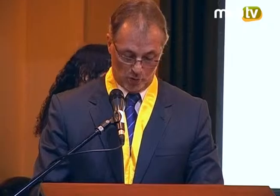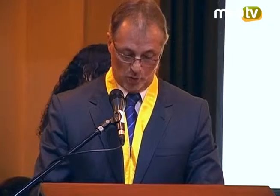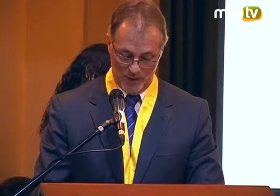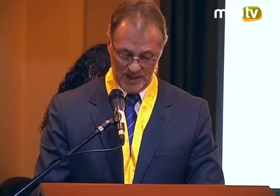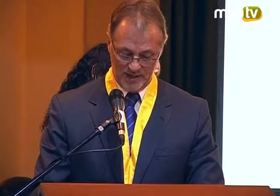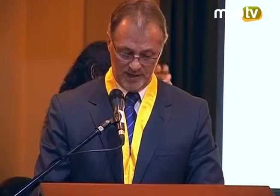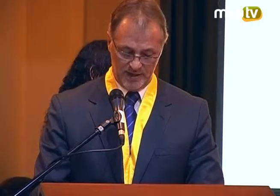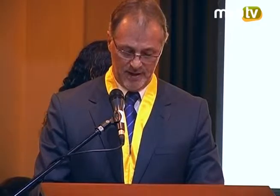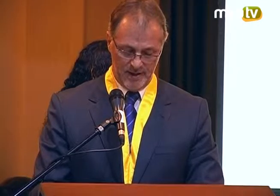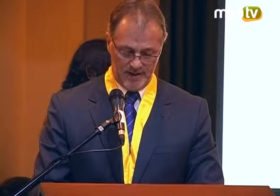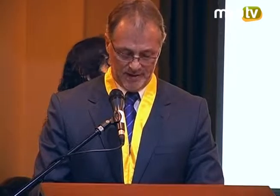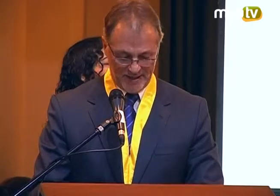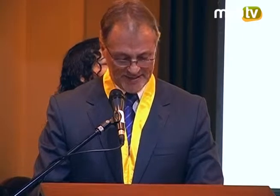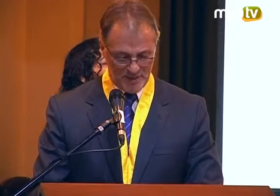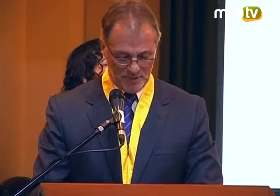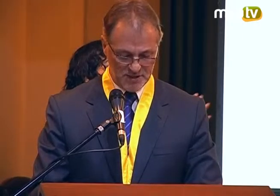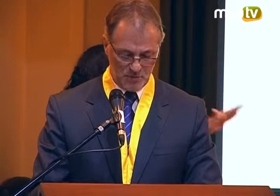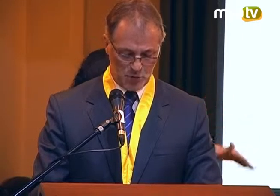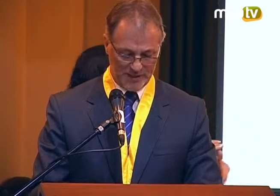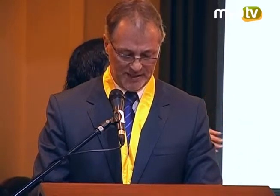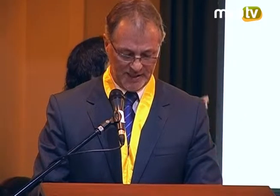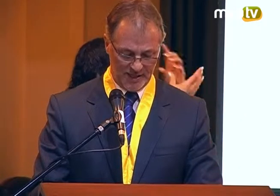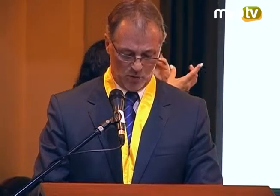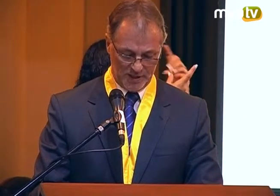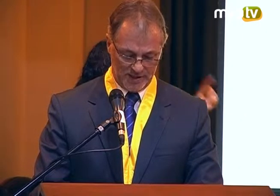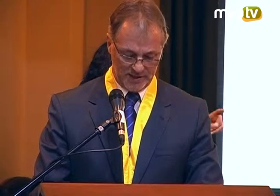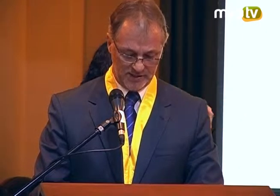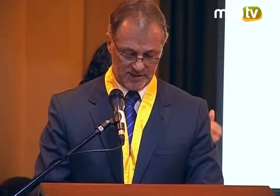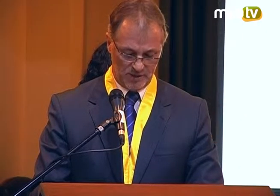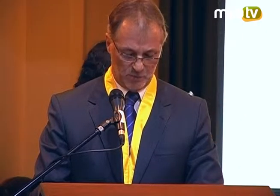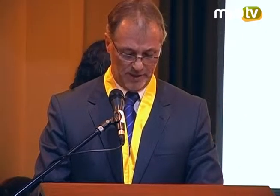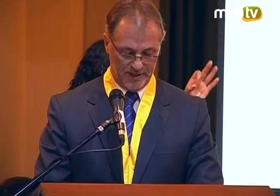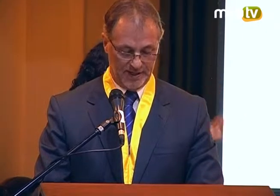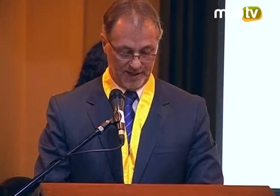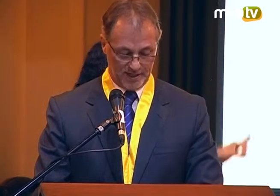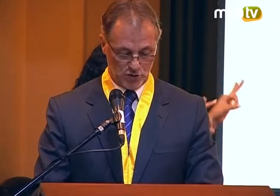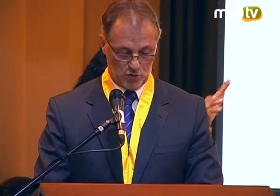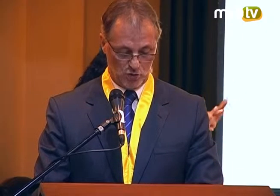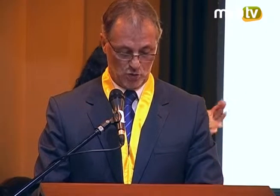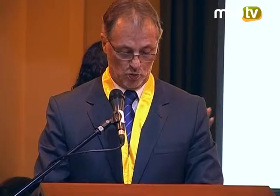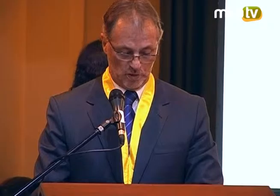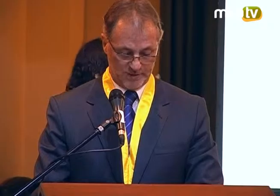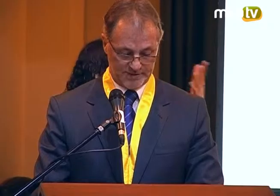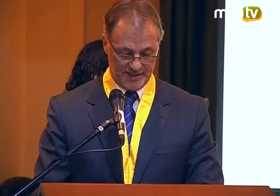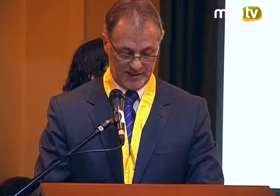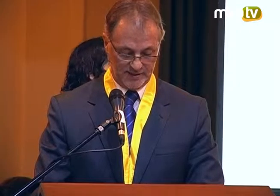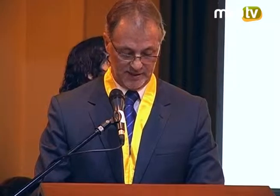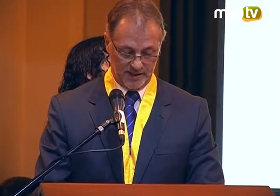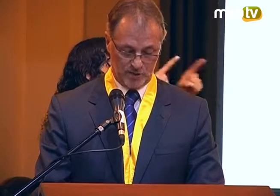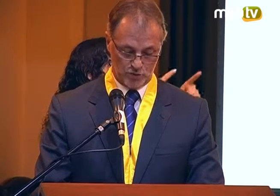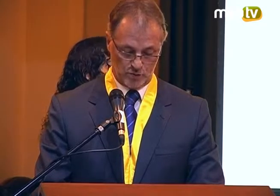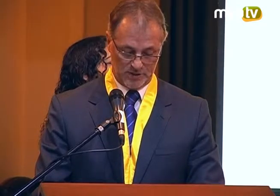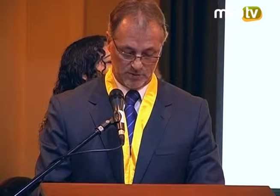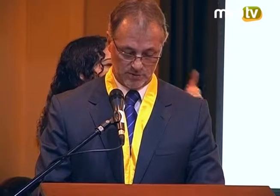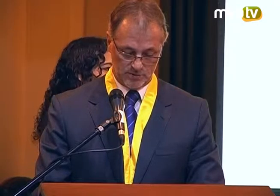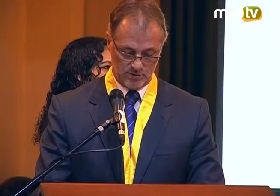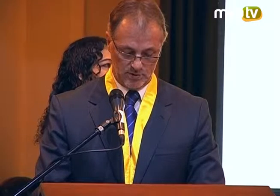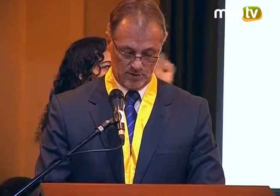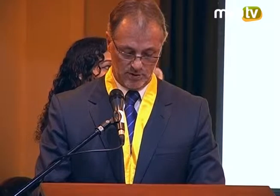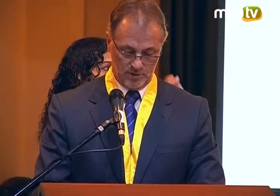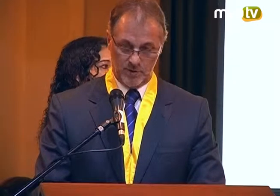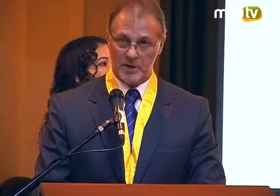acuerdo global que es el más importante de la humanidad después de la Declaración Universal de Derechos